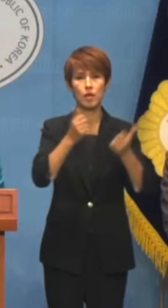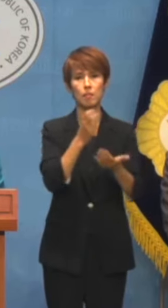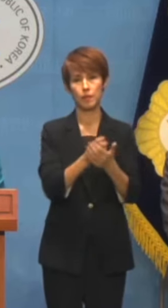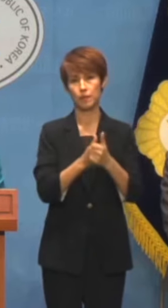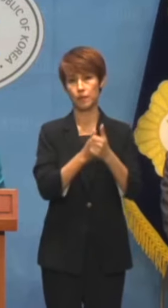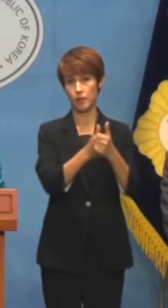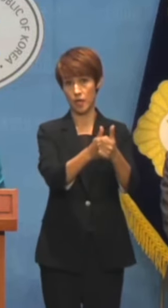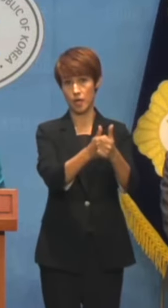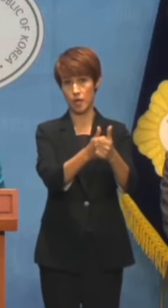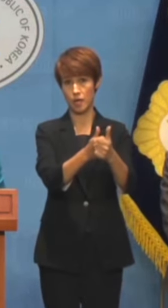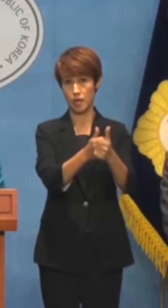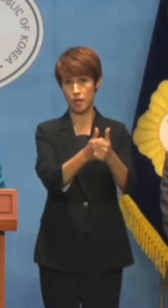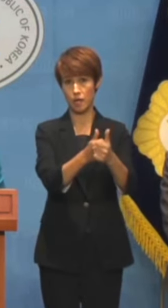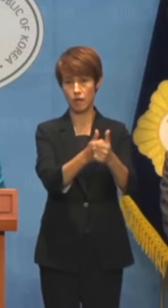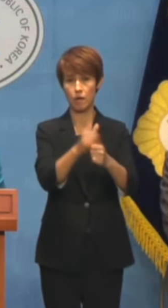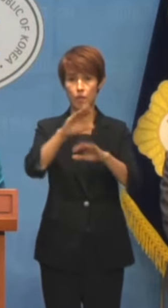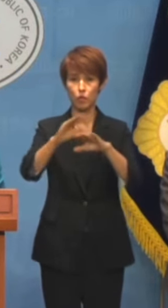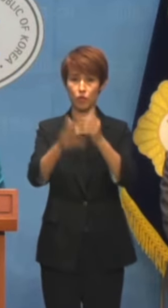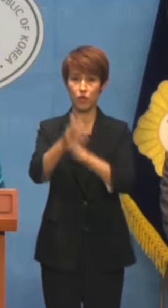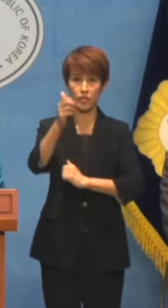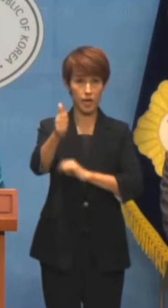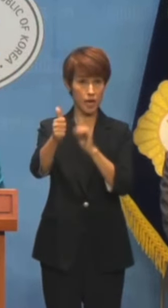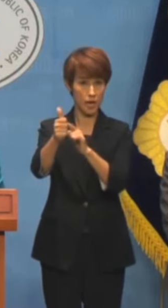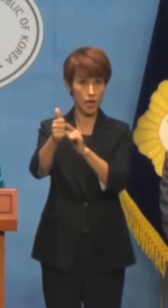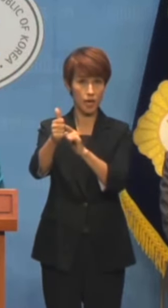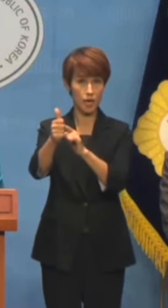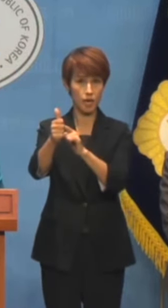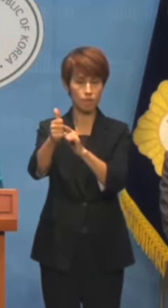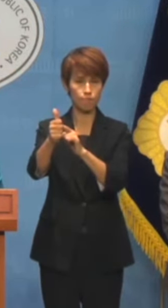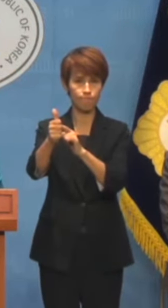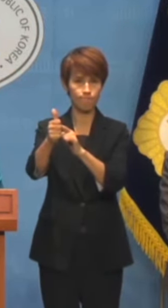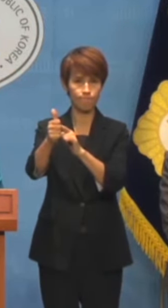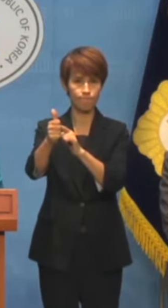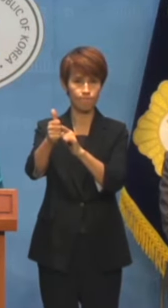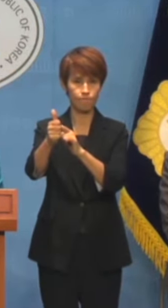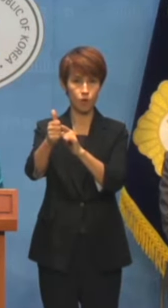따라서 저희는 방통위원장에 대해서 그